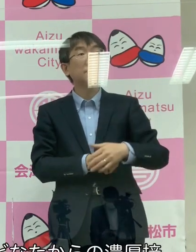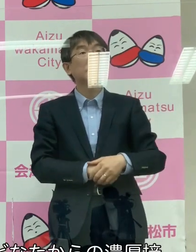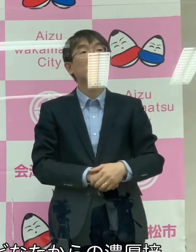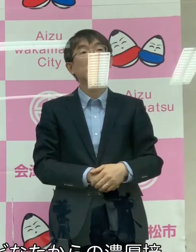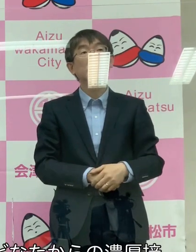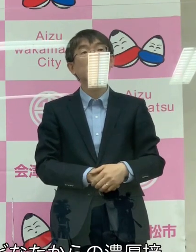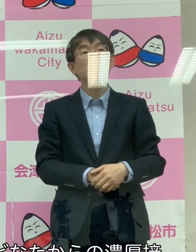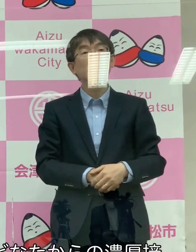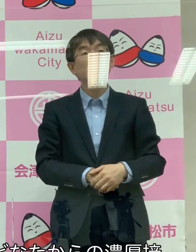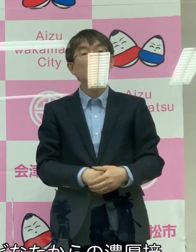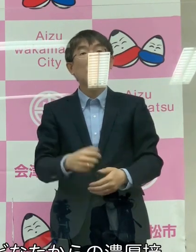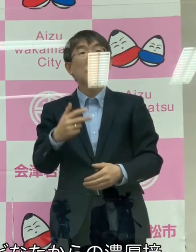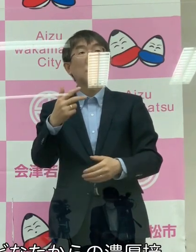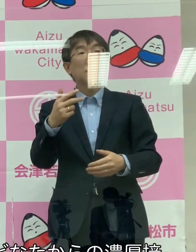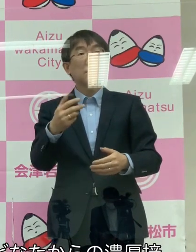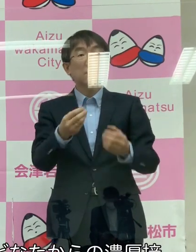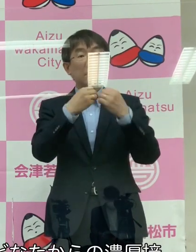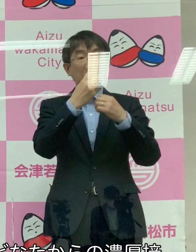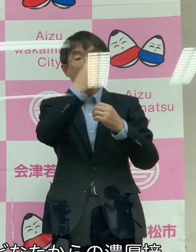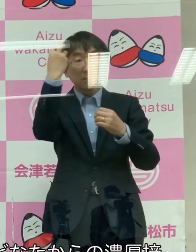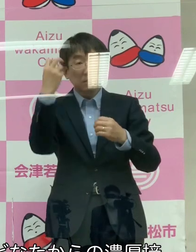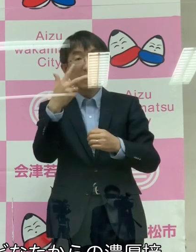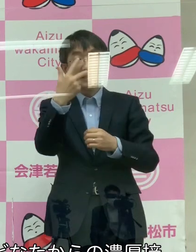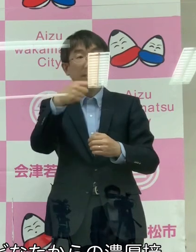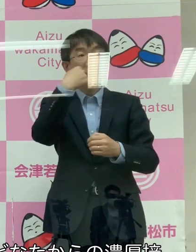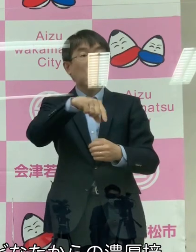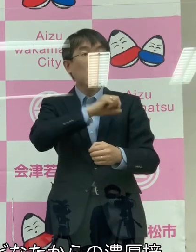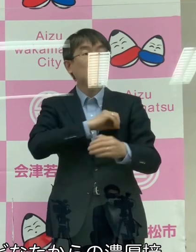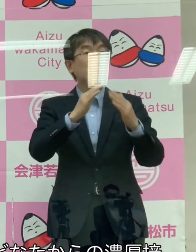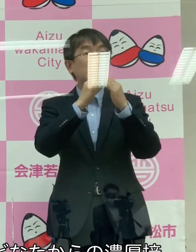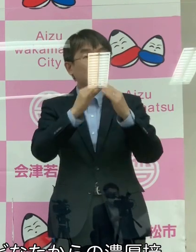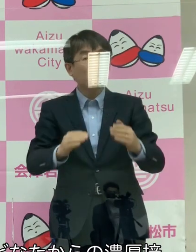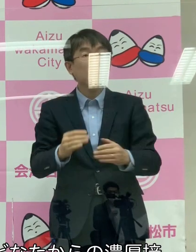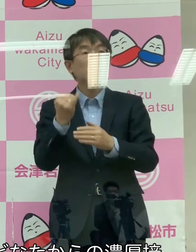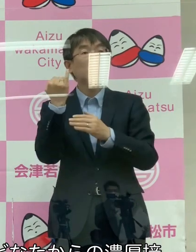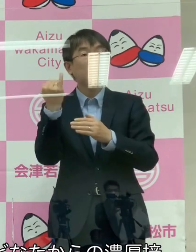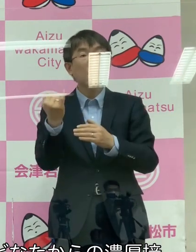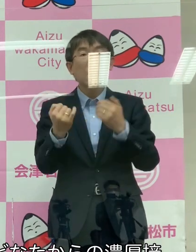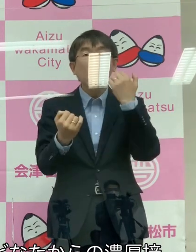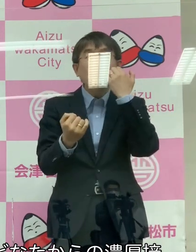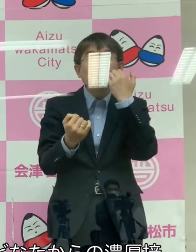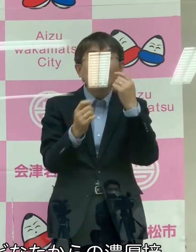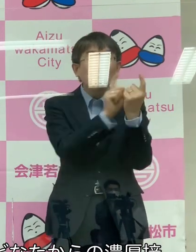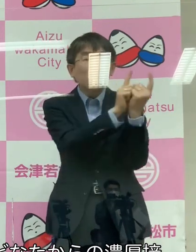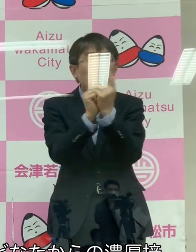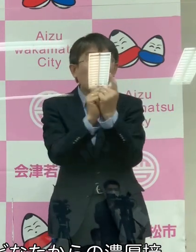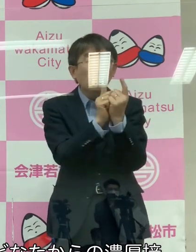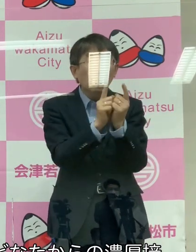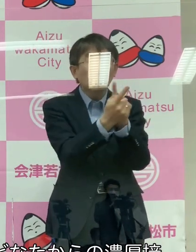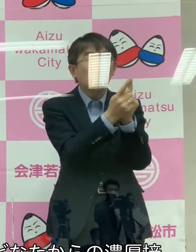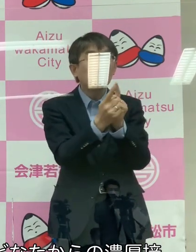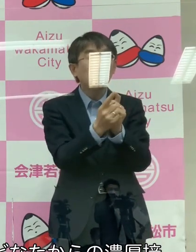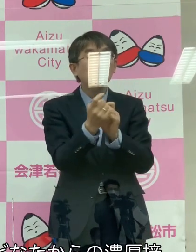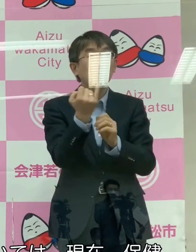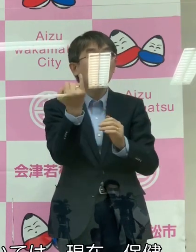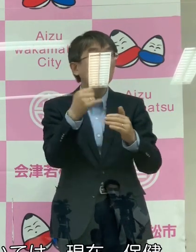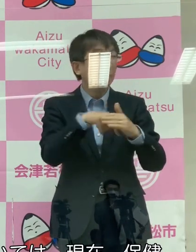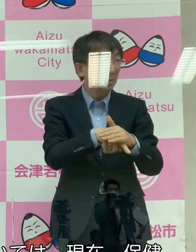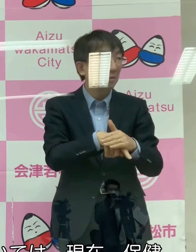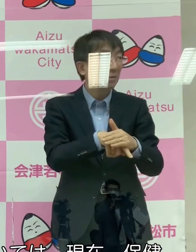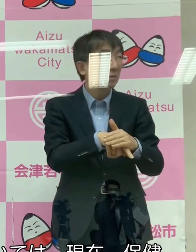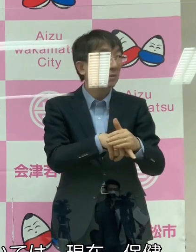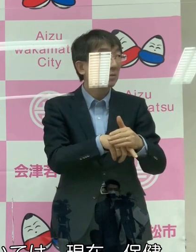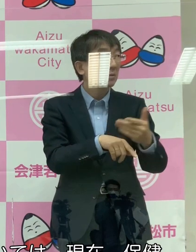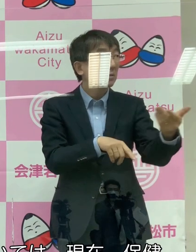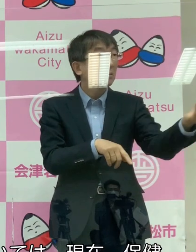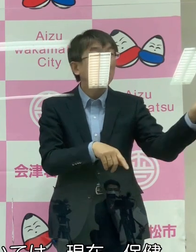市教育課とはどなたかの濃厚接触者ということなんですか。 はい、それについては、はい。 教